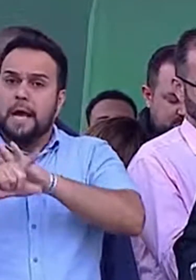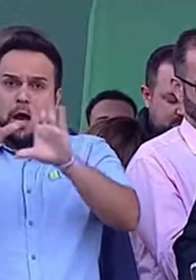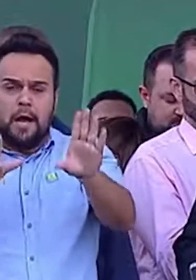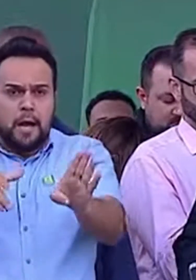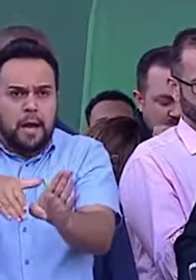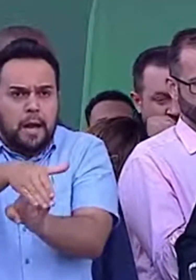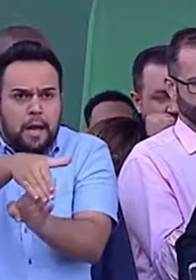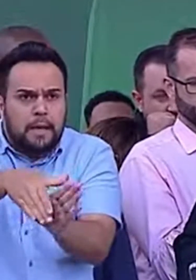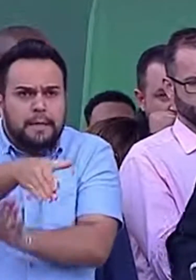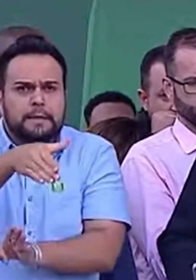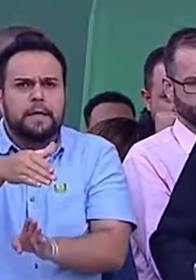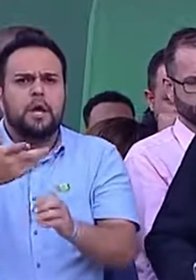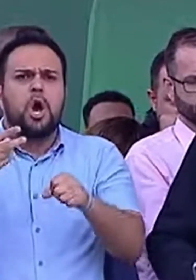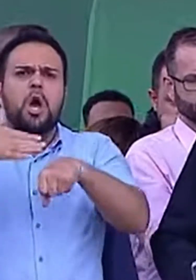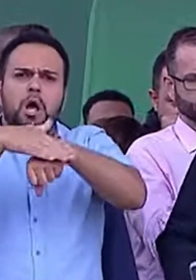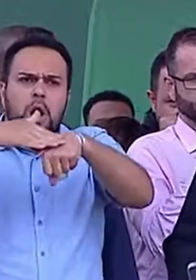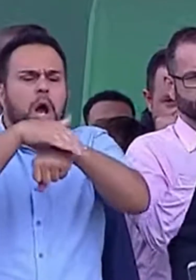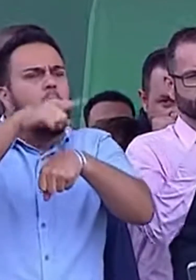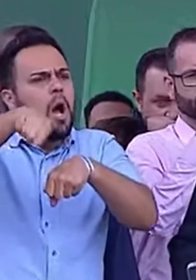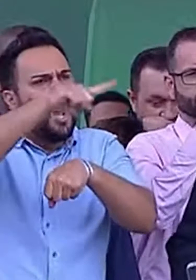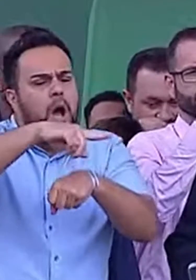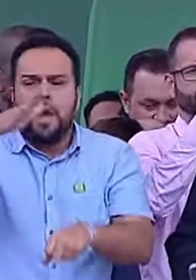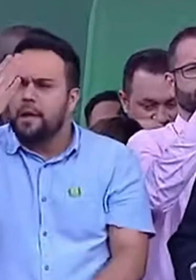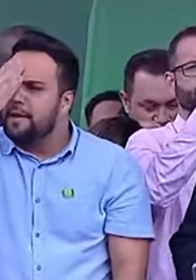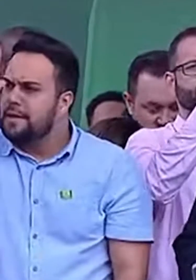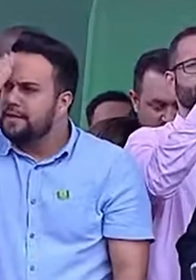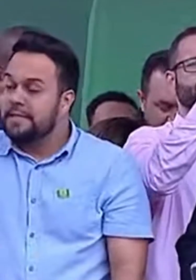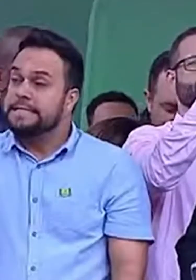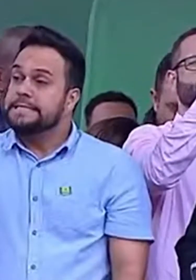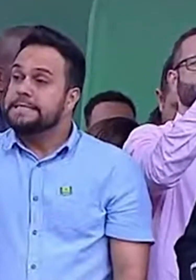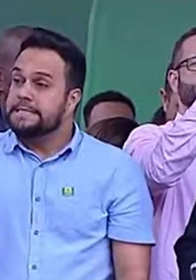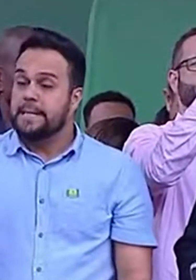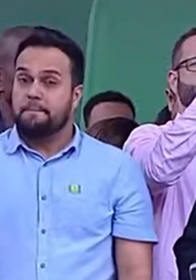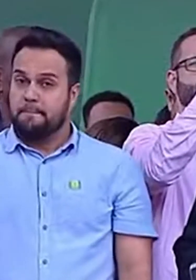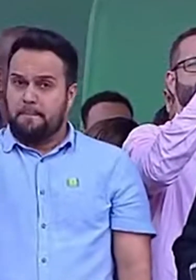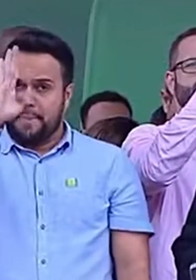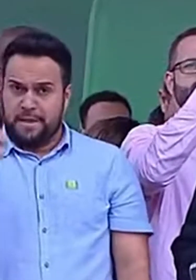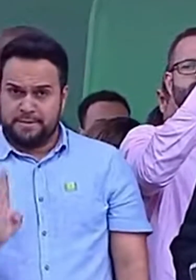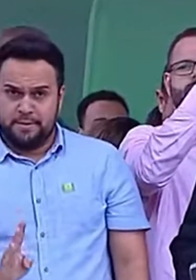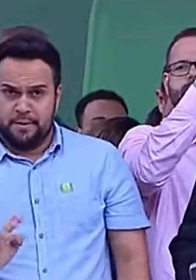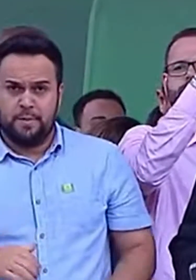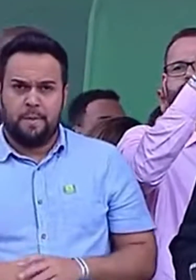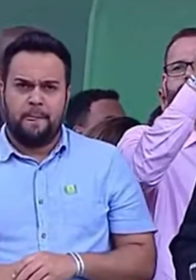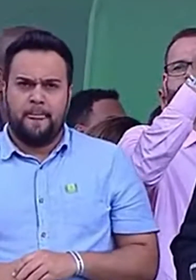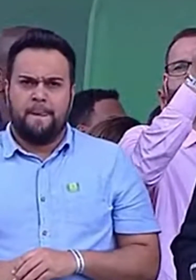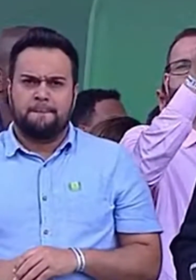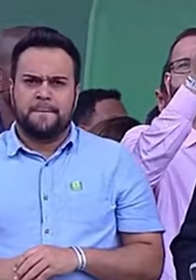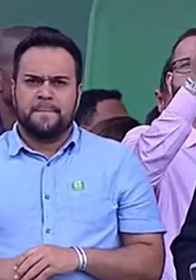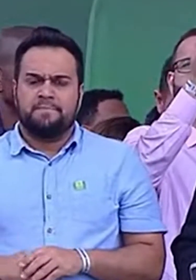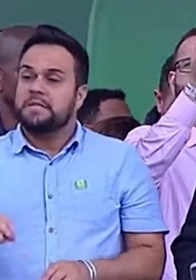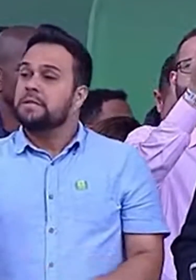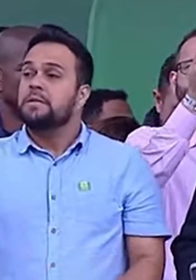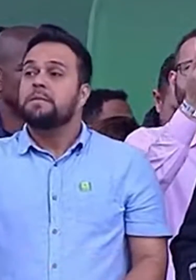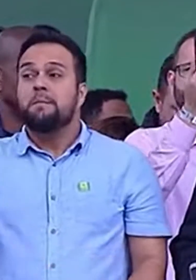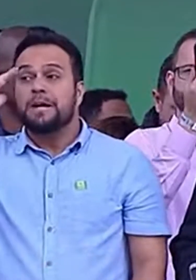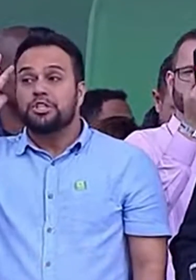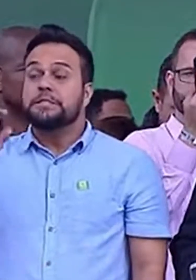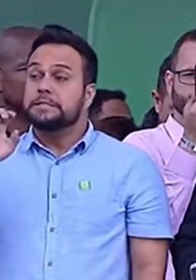nós deve ser convencidas de que se o Brasil a ir